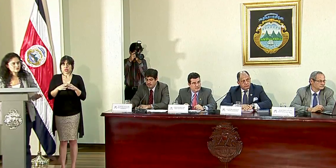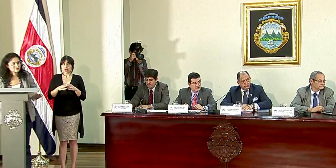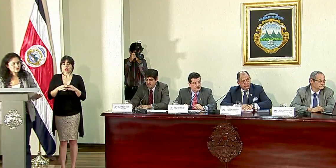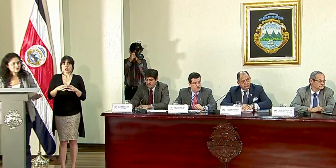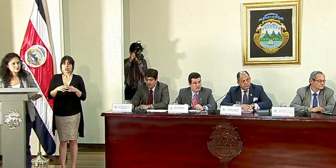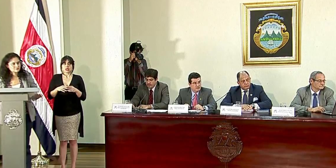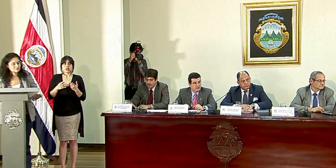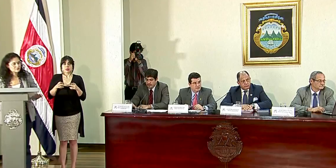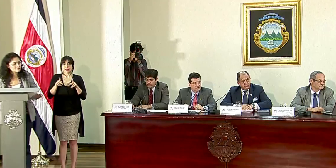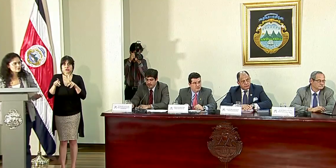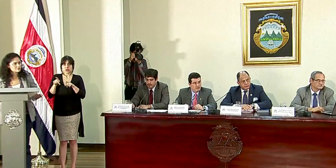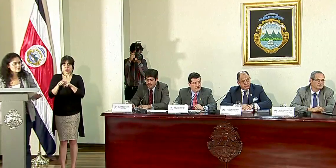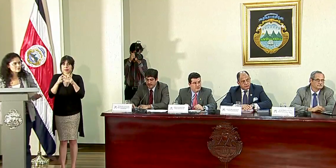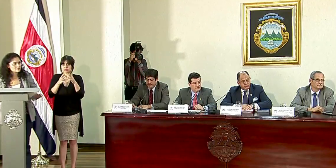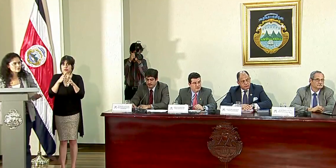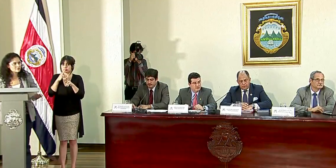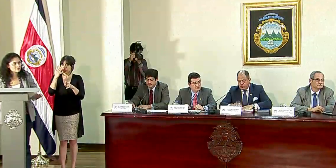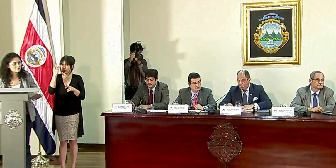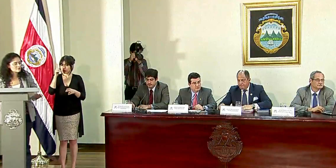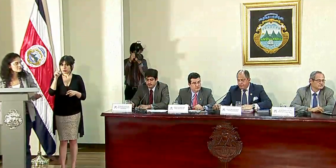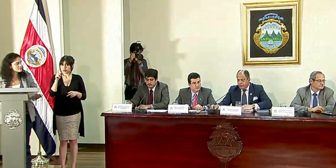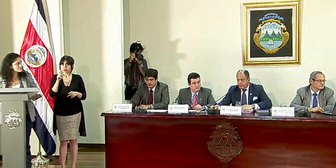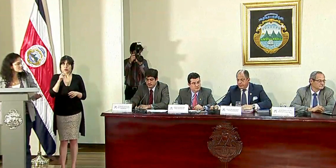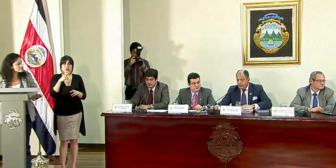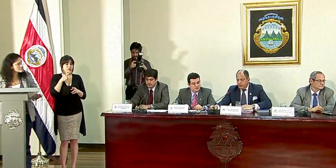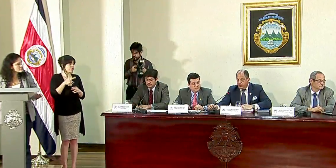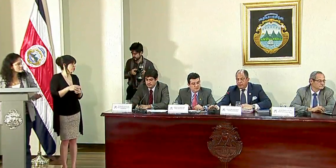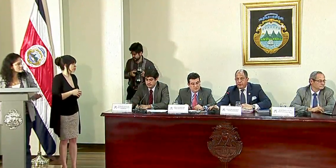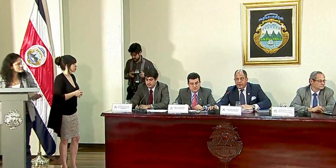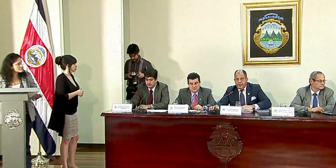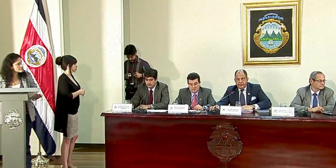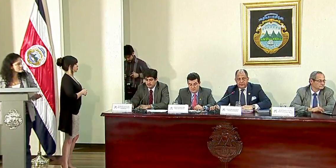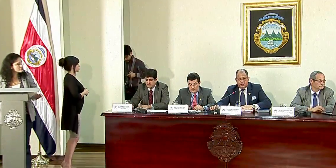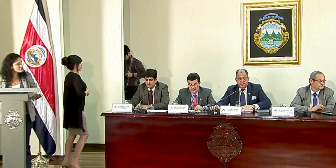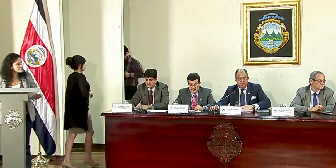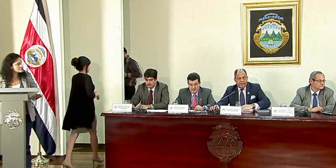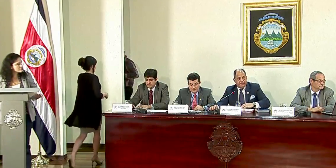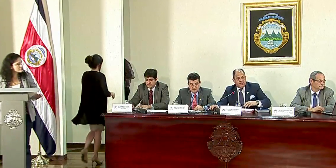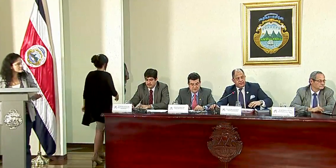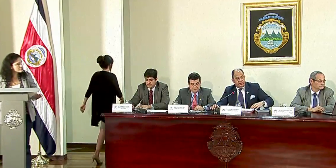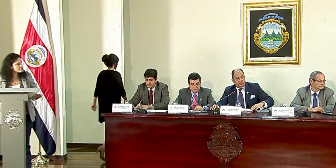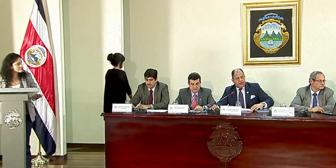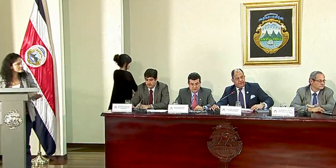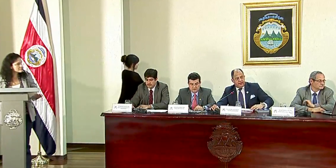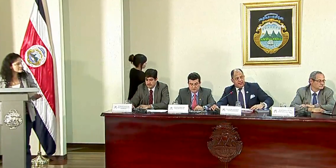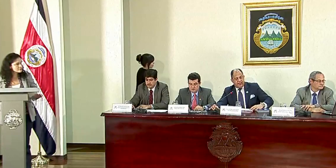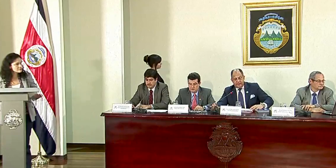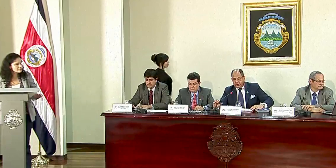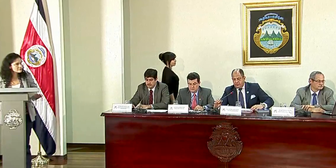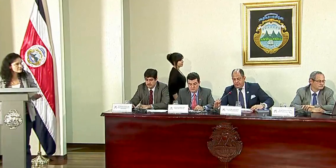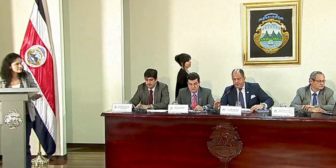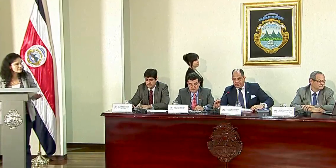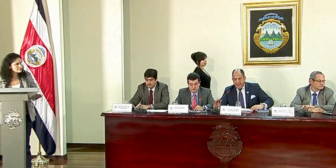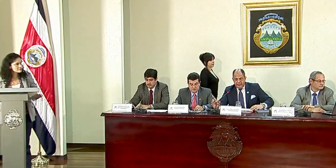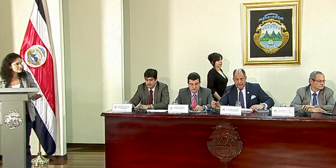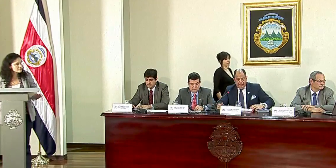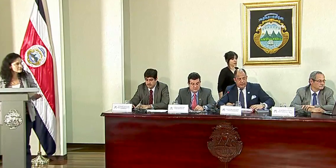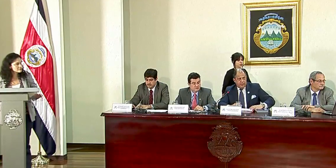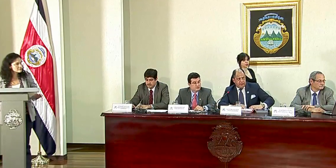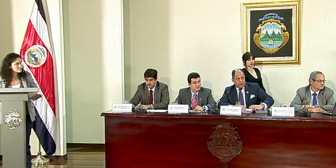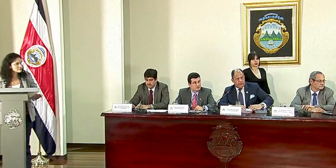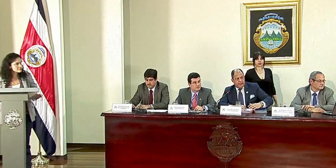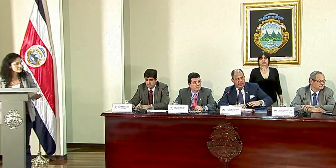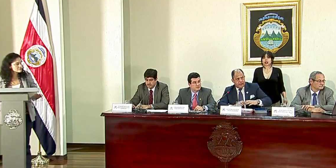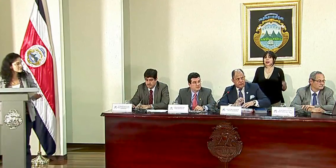esperando también respuesta. ¿Por qué? ¿Cuál es la respuesta? Vamos a ver, las viviendas que han sido afectadas